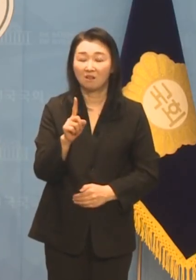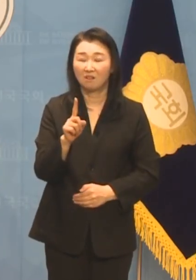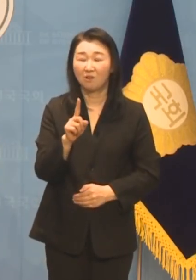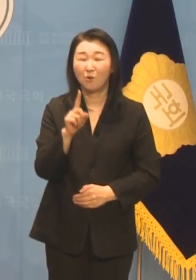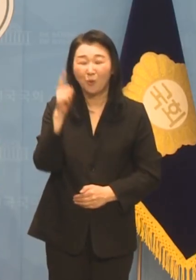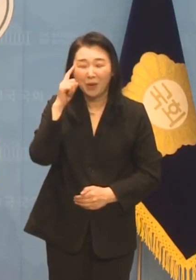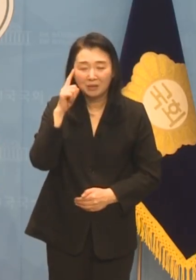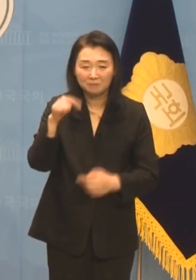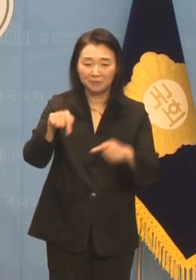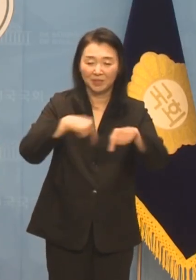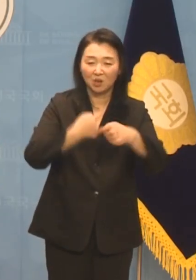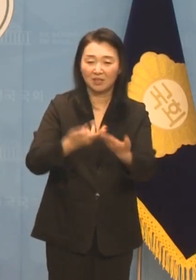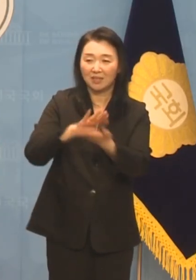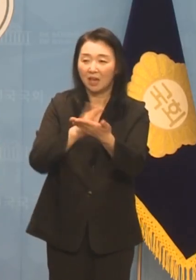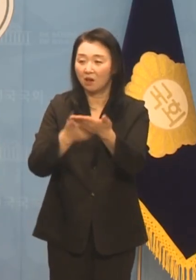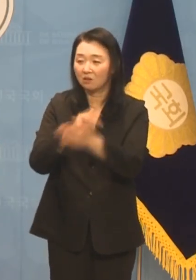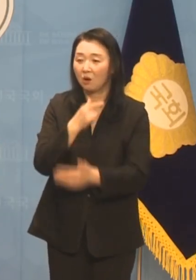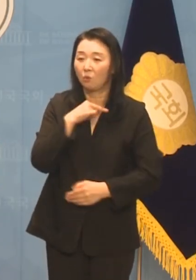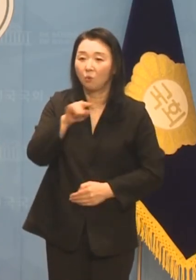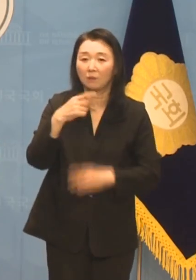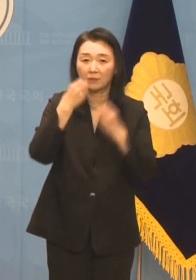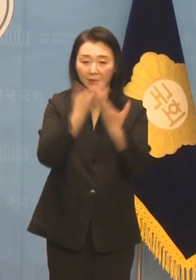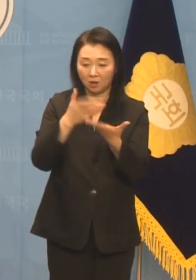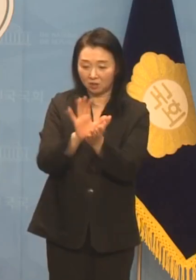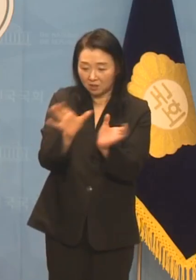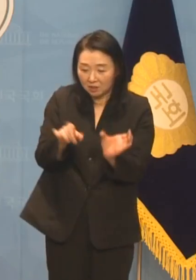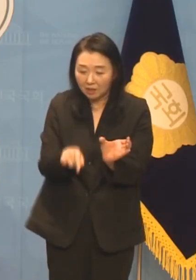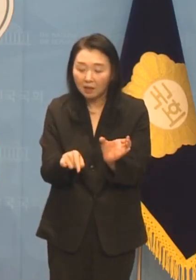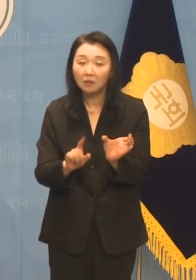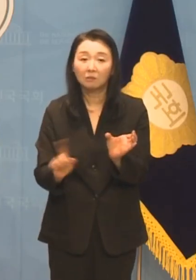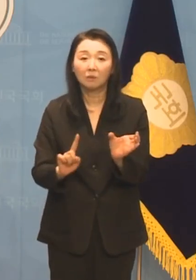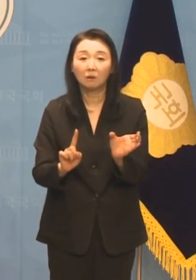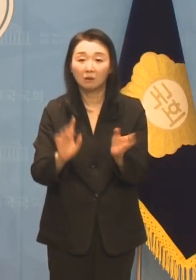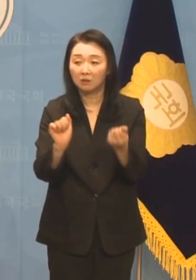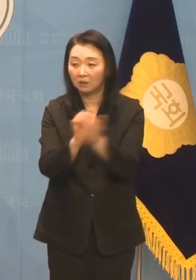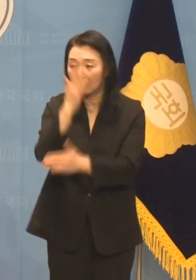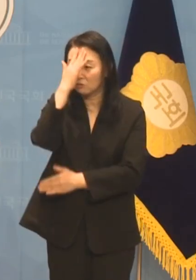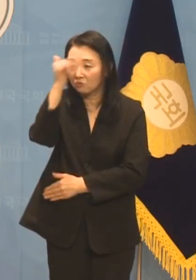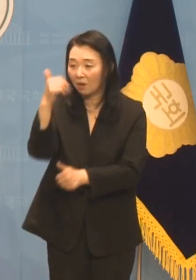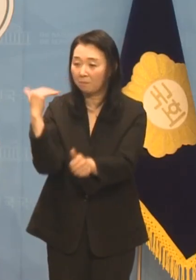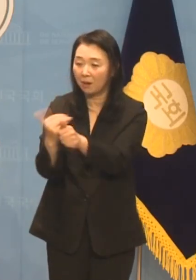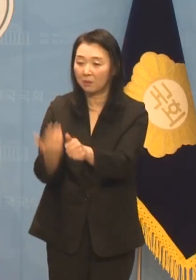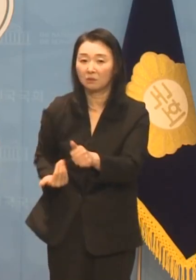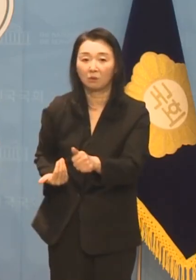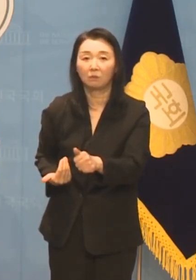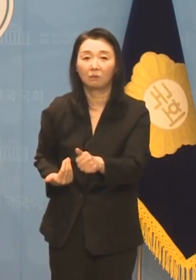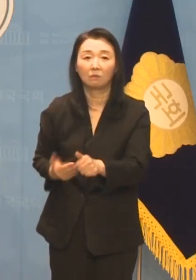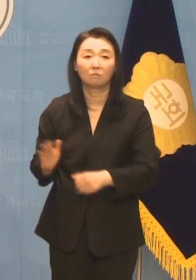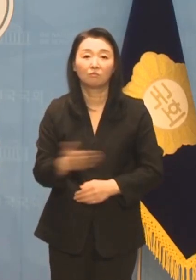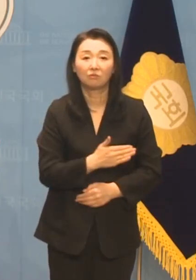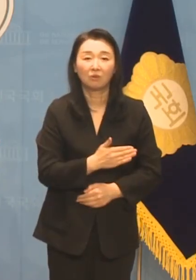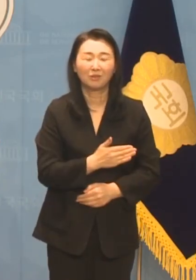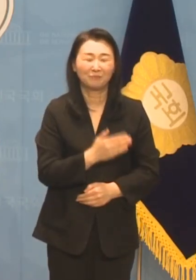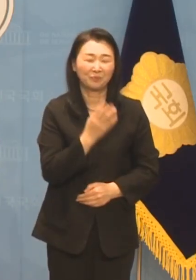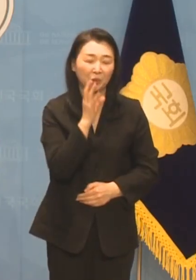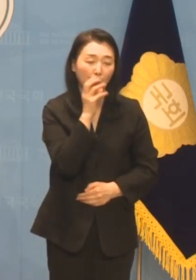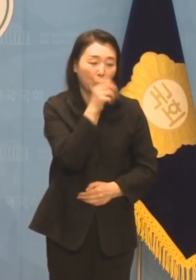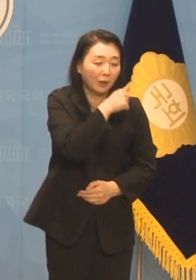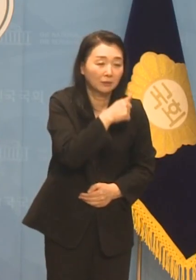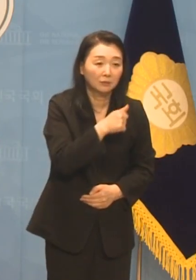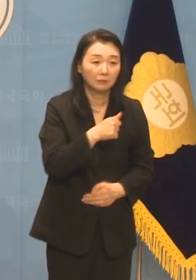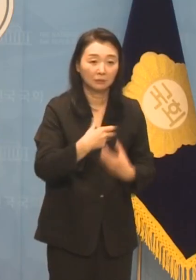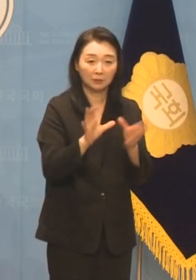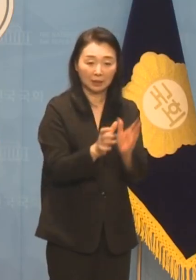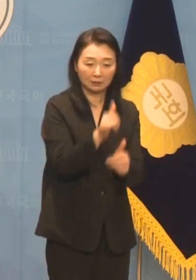열면 정치개혁을 표방했던 개혁신당조차 내란 수계가 파면되기도 전에 소리소문 없이 치렀던